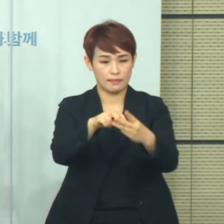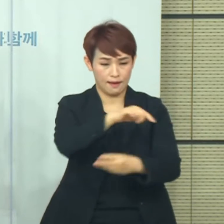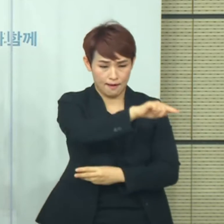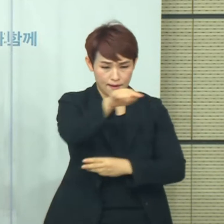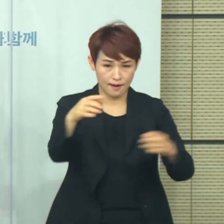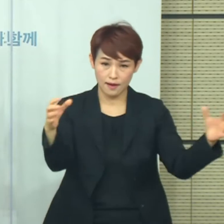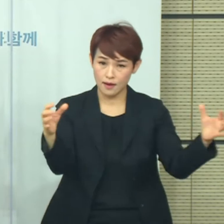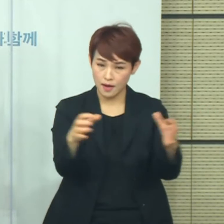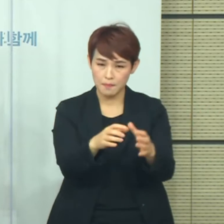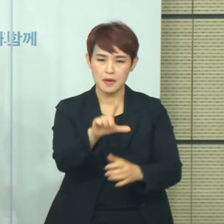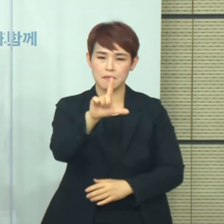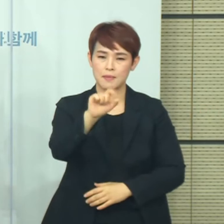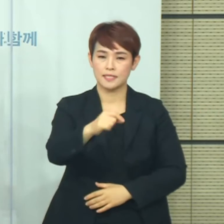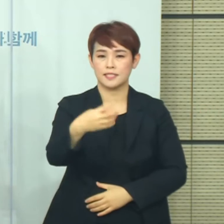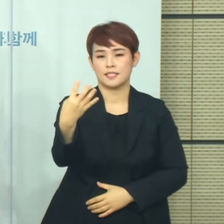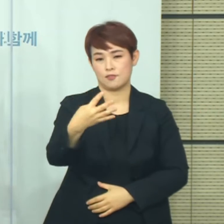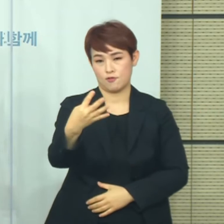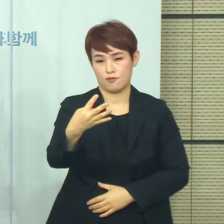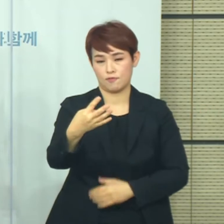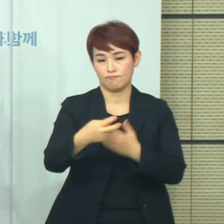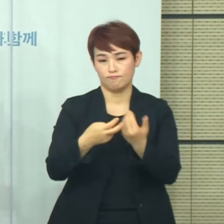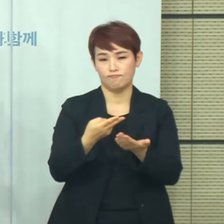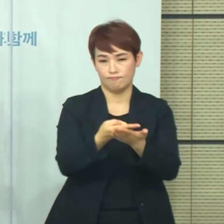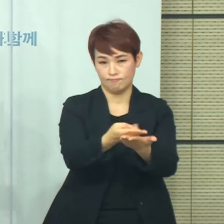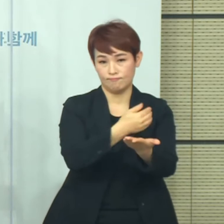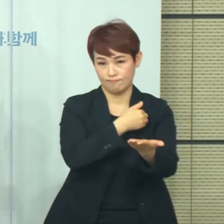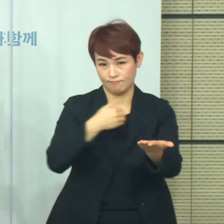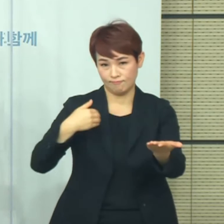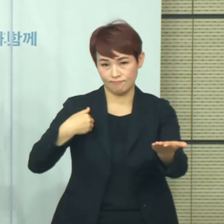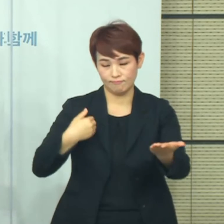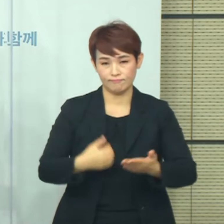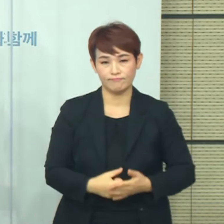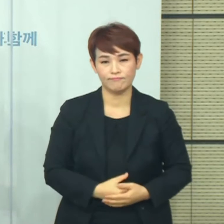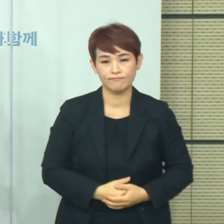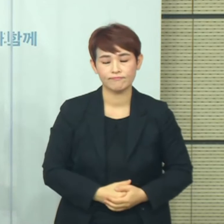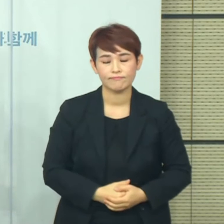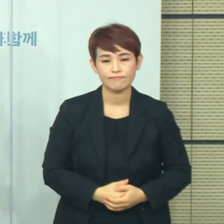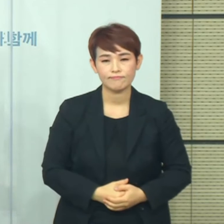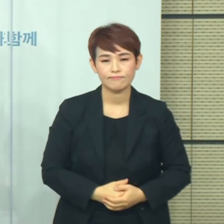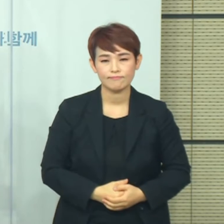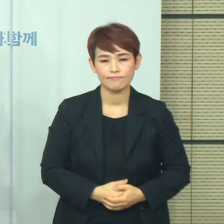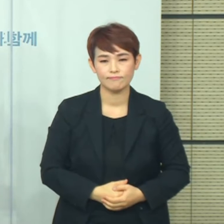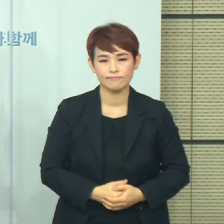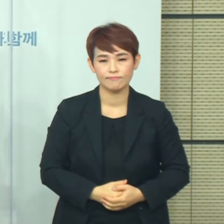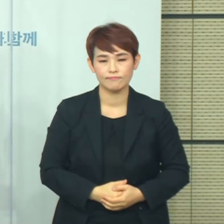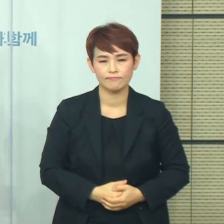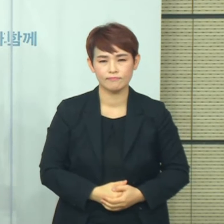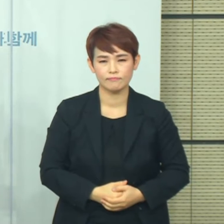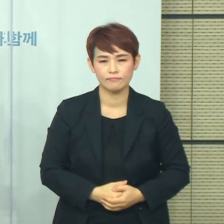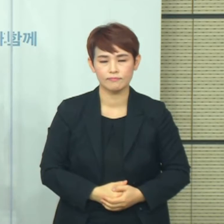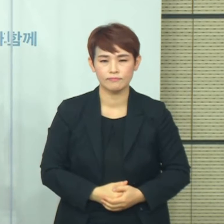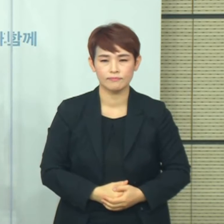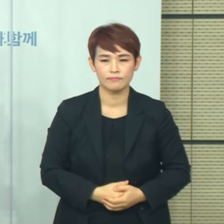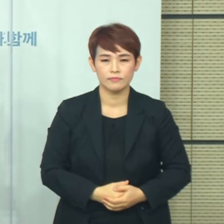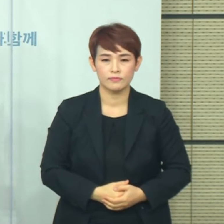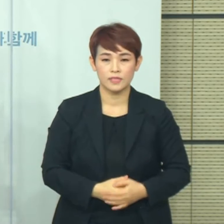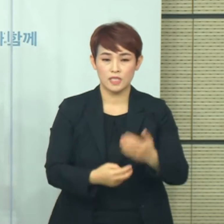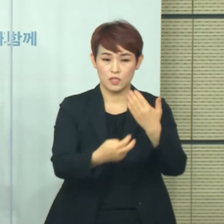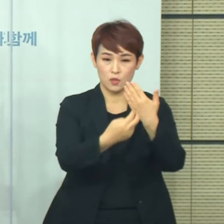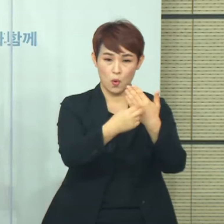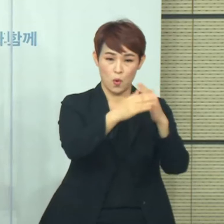현재 14,000여 병상의 여유가 있는 상황입니다. 이와 함께 중수부는